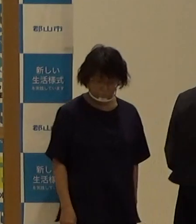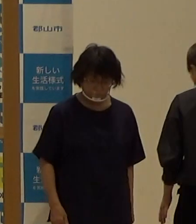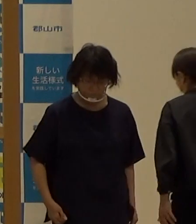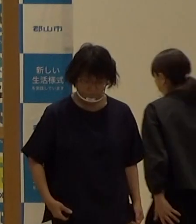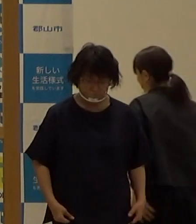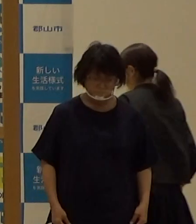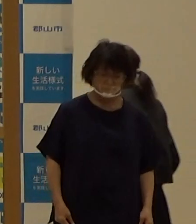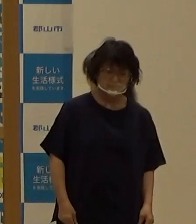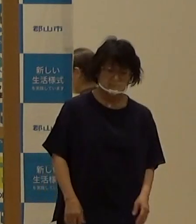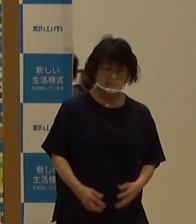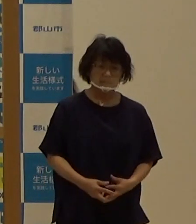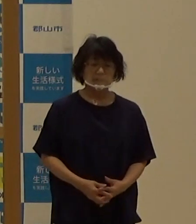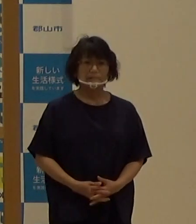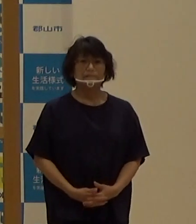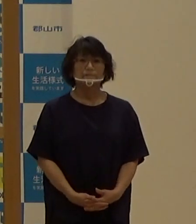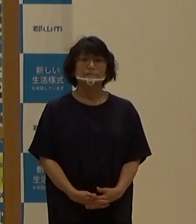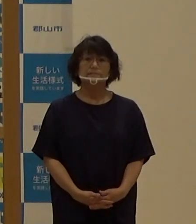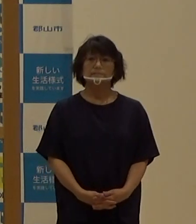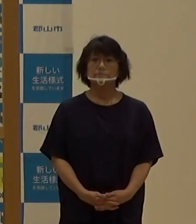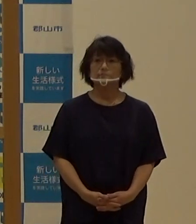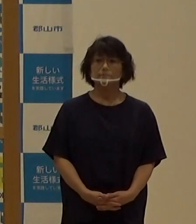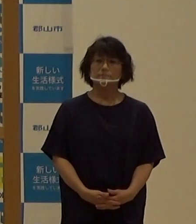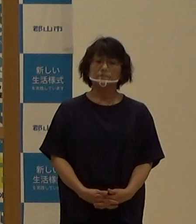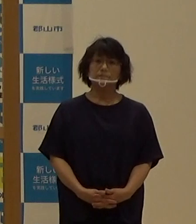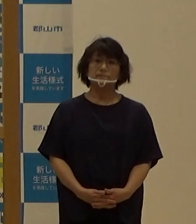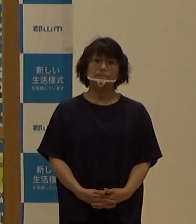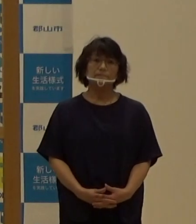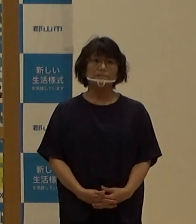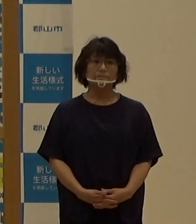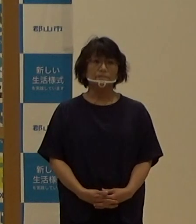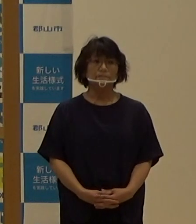問をお願いしたいと思います。いかがでしょうか。